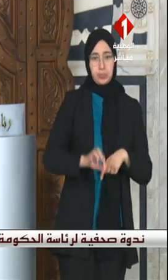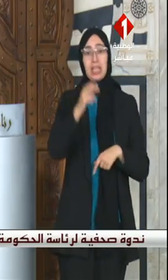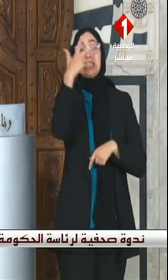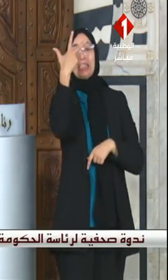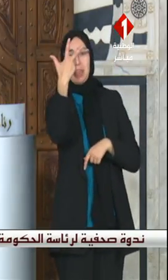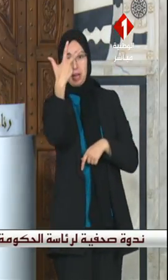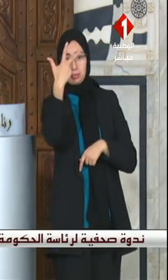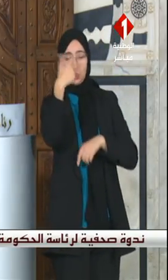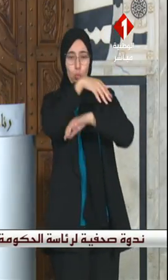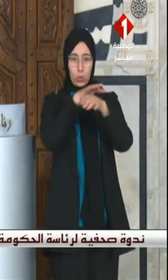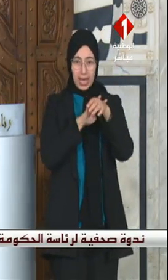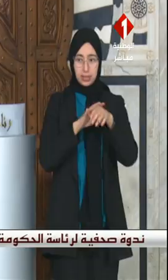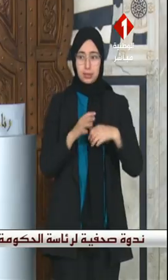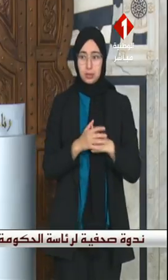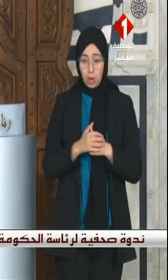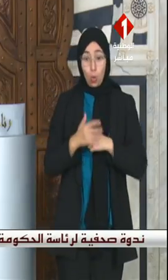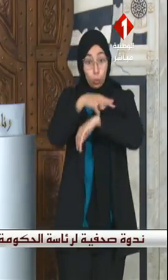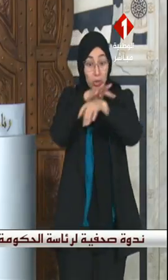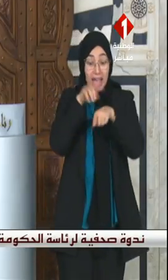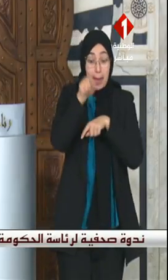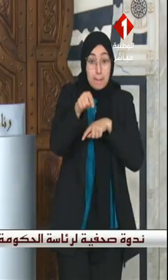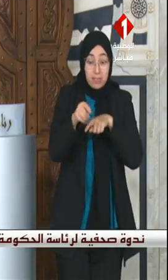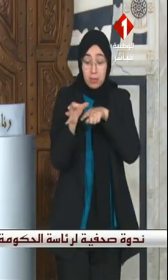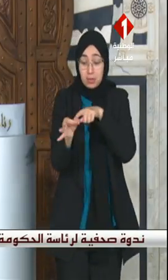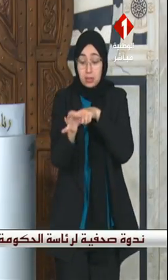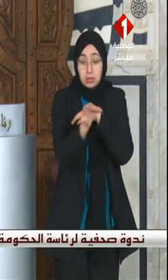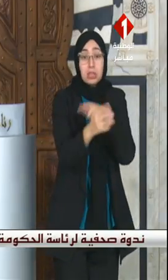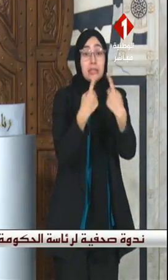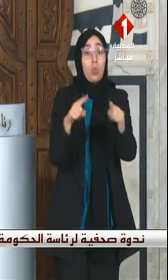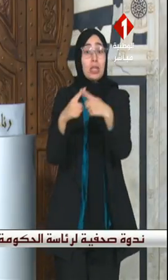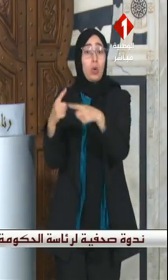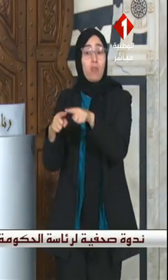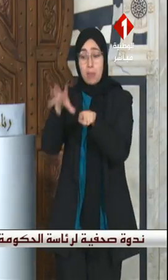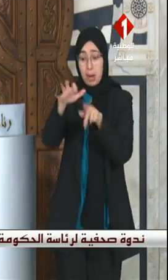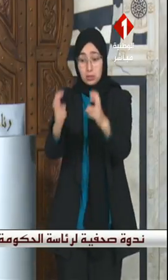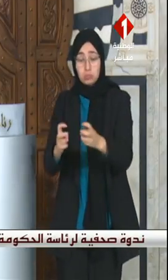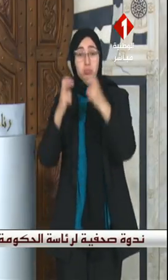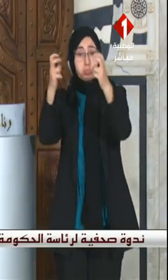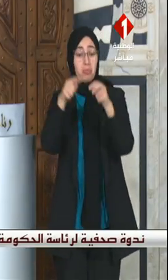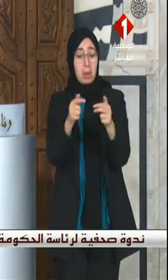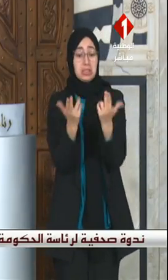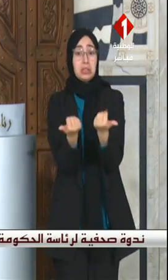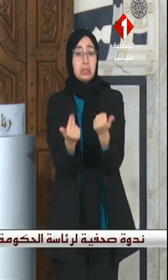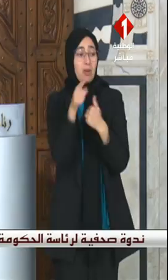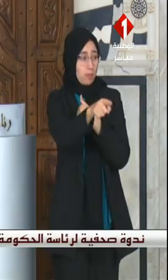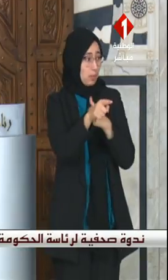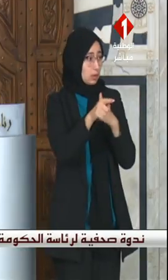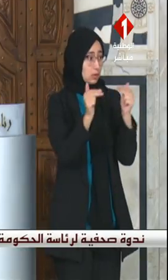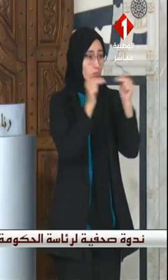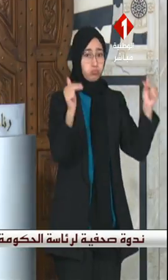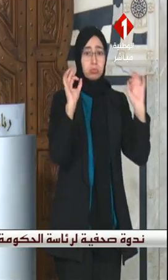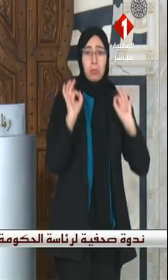من الجهات، وحتى في نفس الجهات فما انت والمناطق والفيروس قاعد معناتها